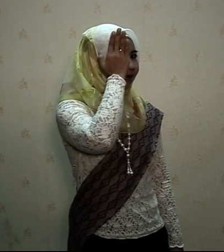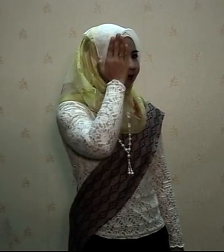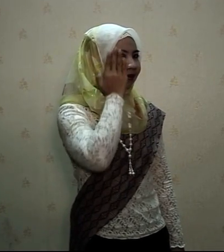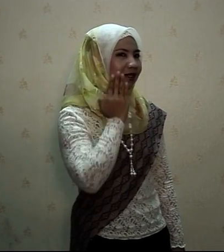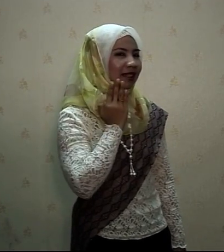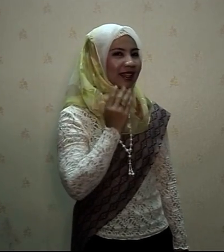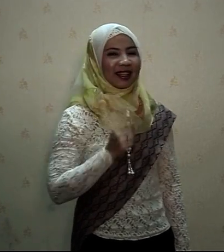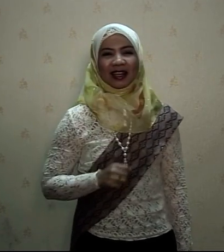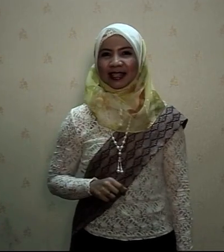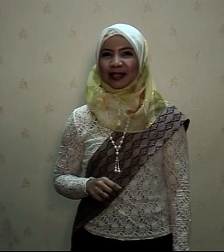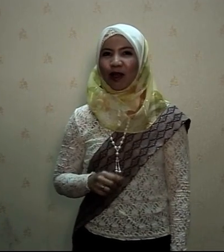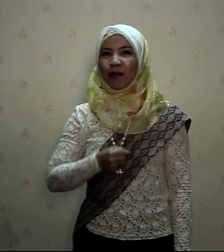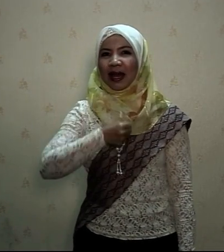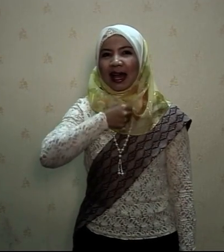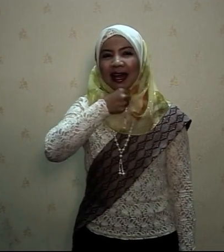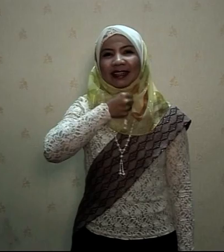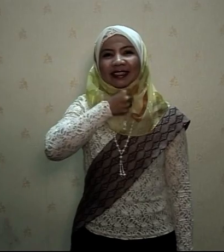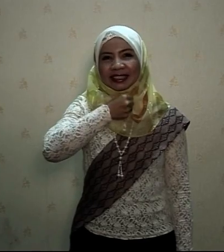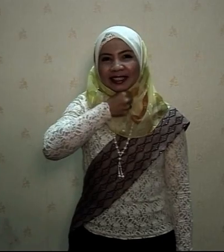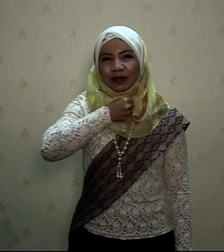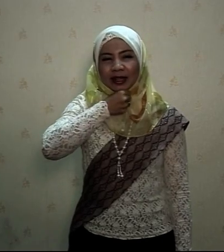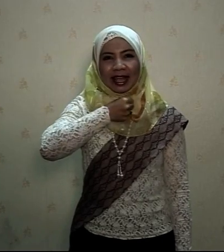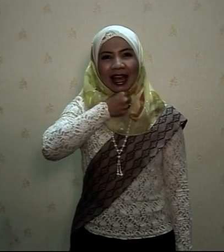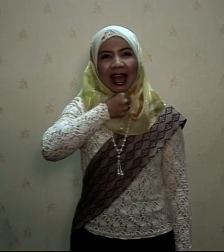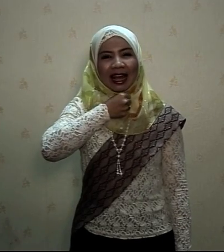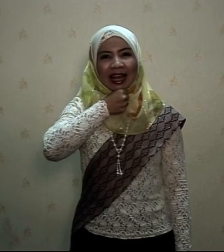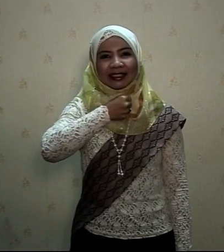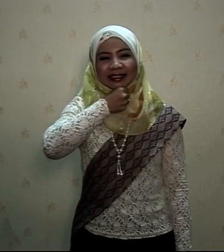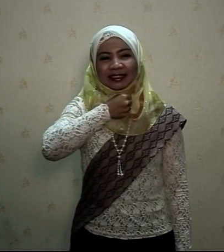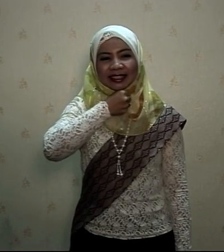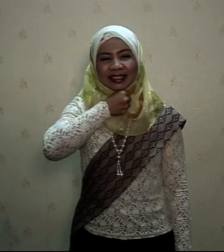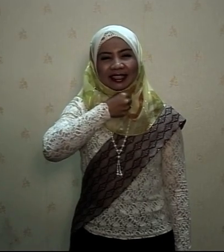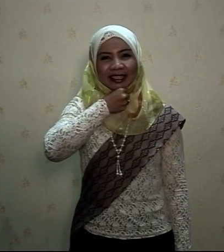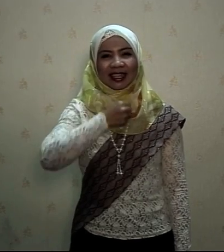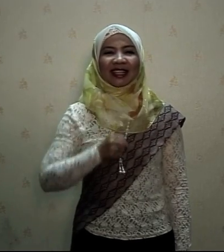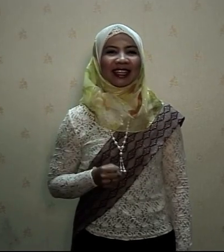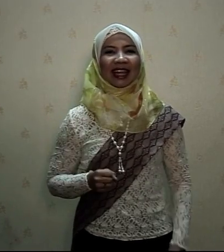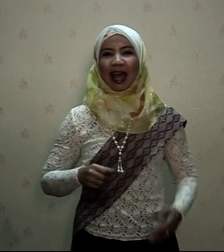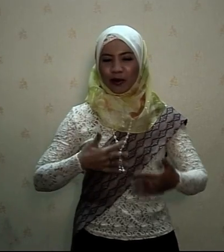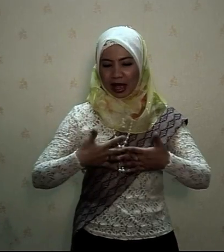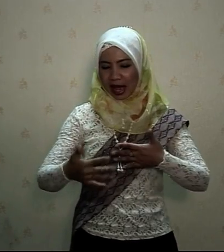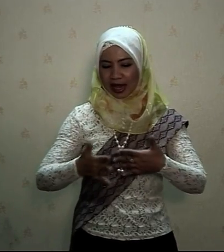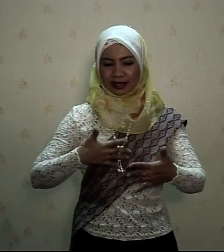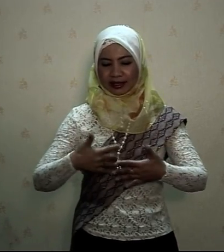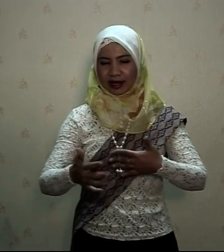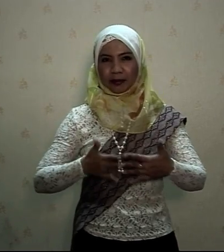คะสีส้มค่ะไว้ใต้ข้างค่ะสีเทาค่ะน้ำมือ